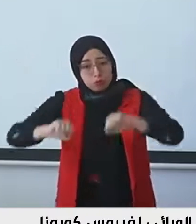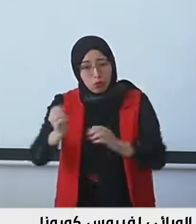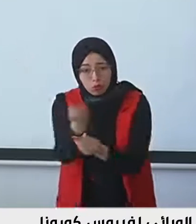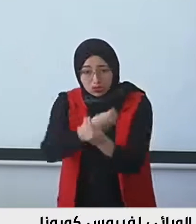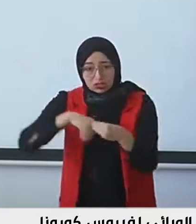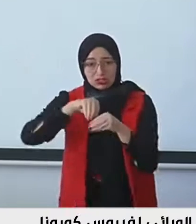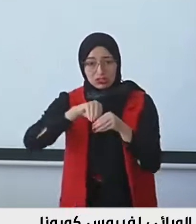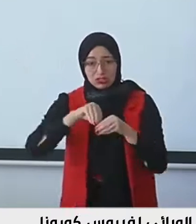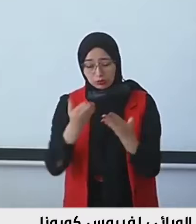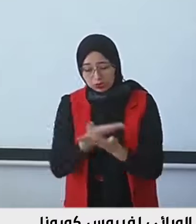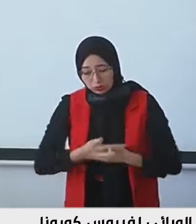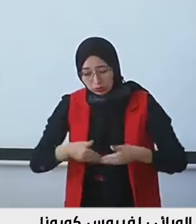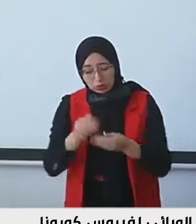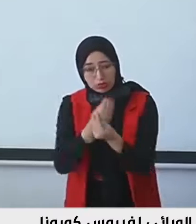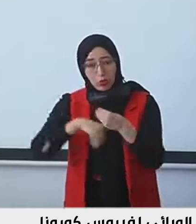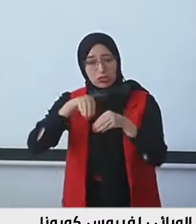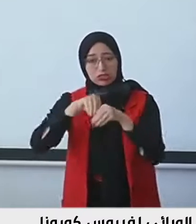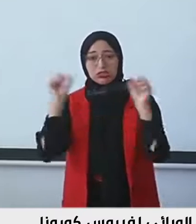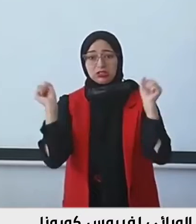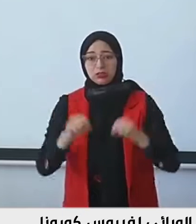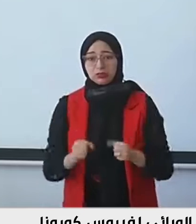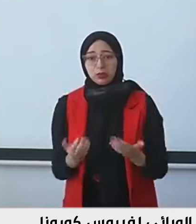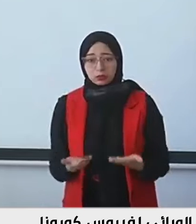اللي هو عليه الحد.